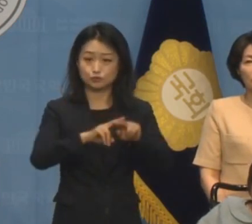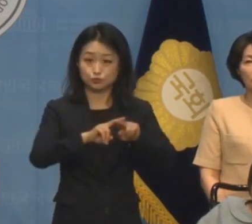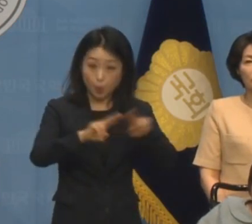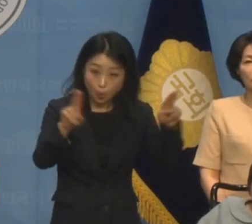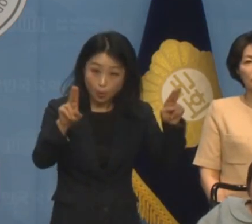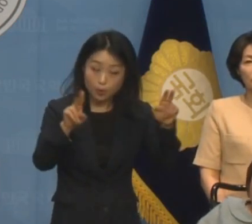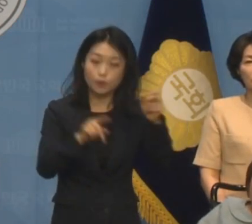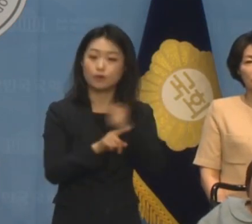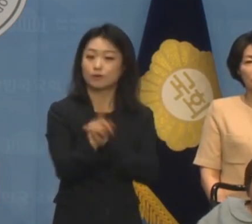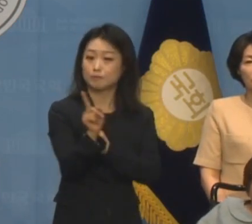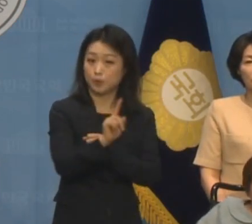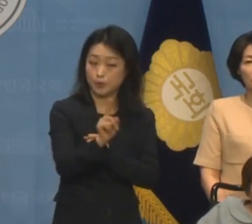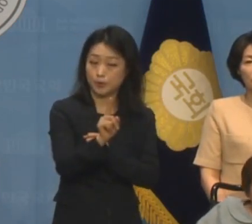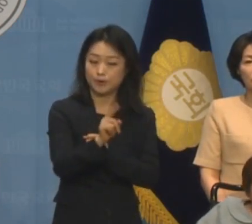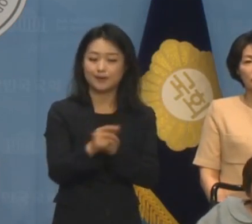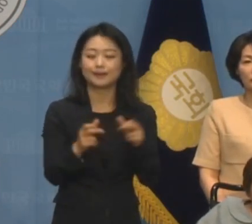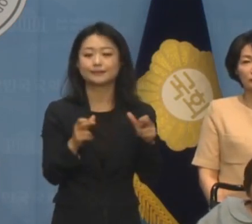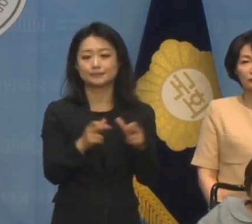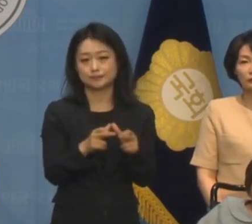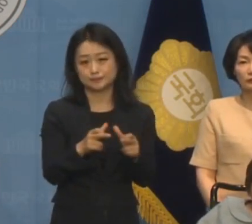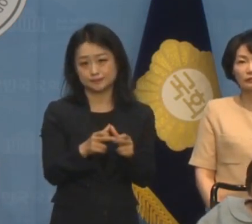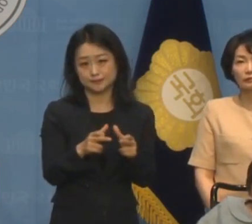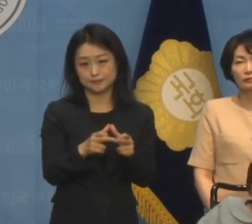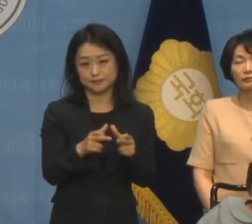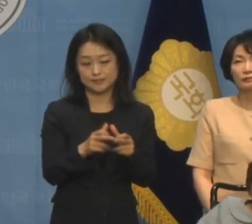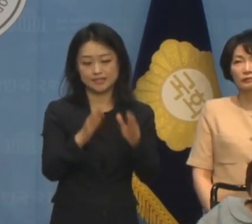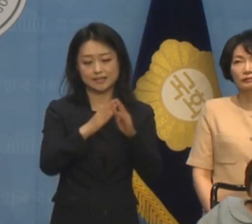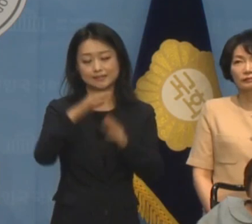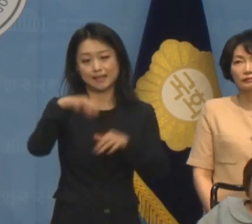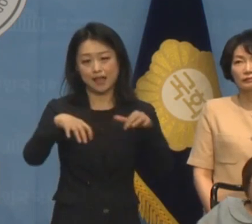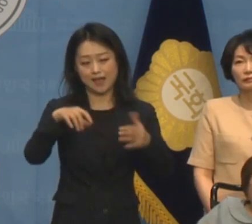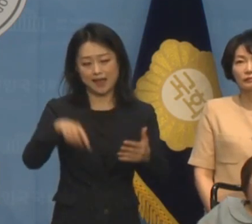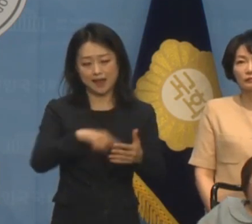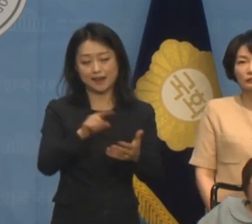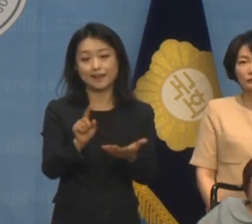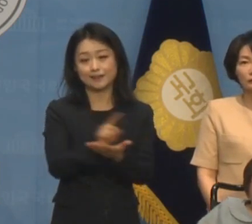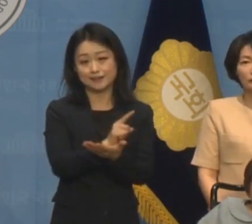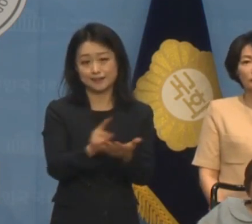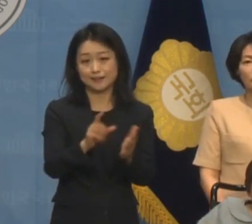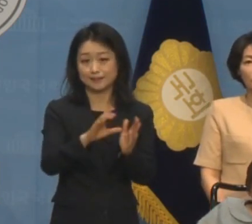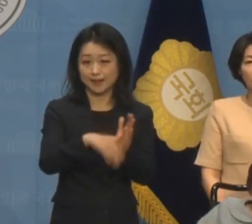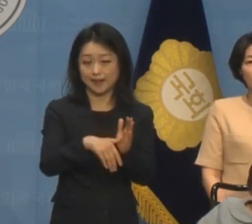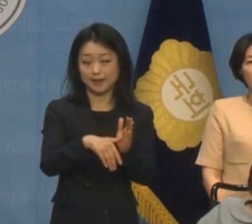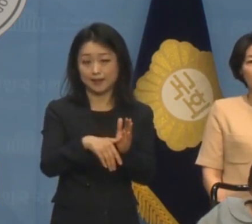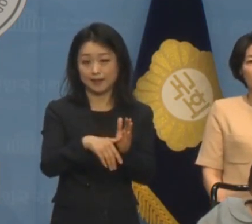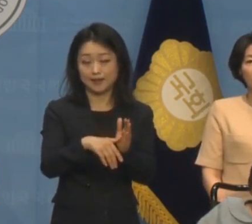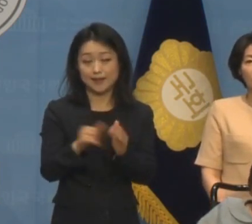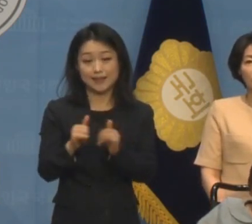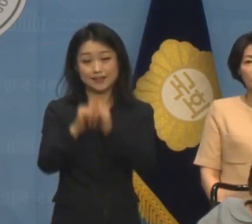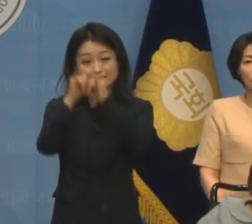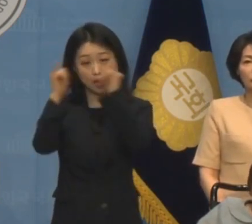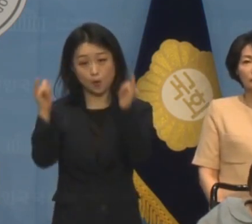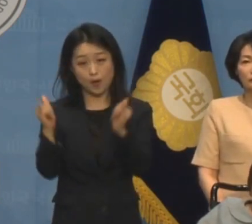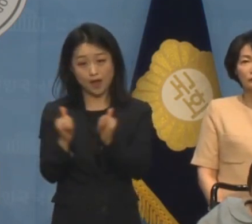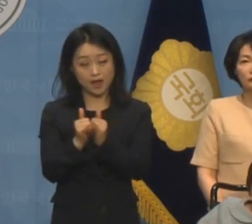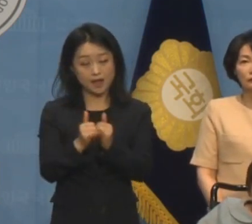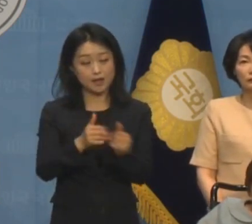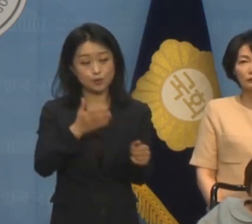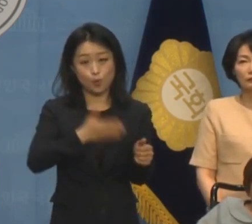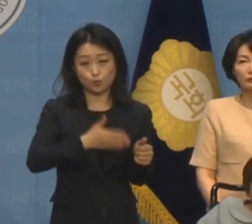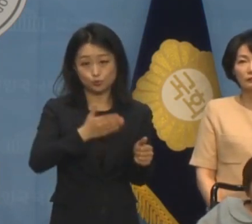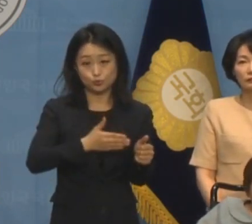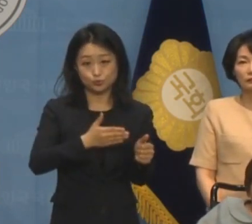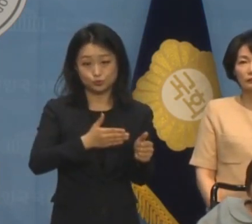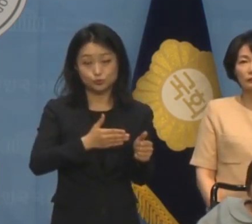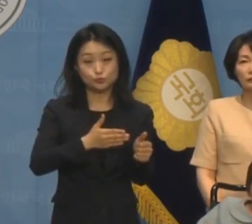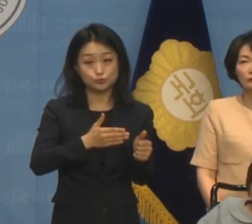근본적인 이유는 장애인이 지역사회 안에 살면서 사회에서 요구하는